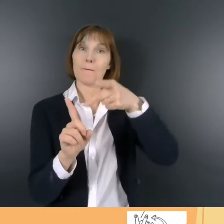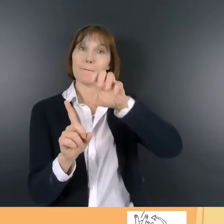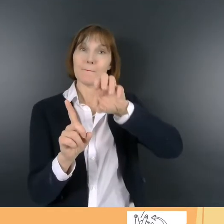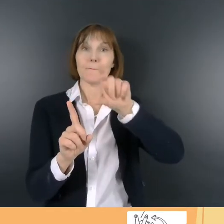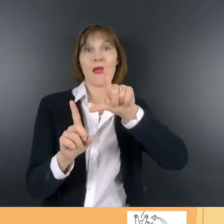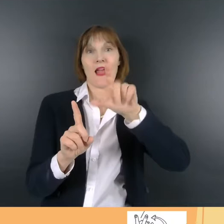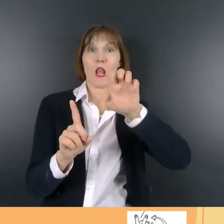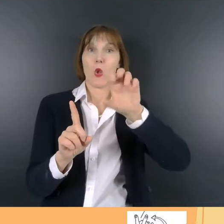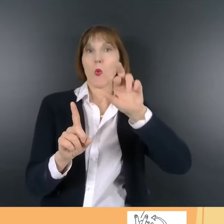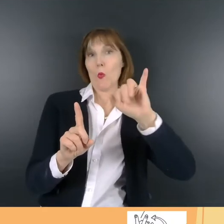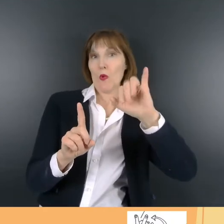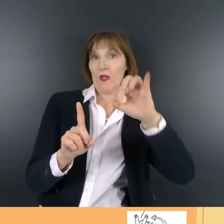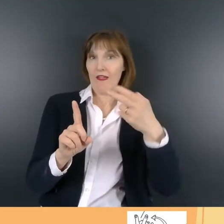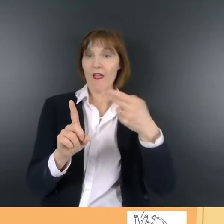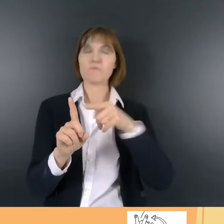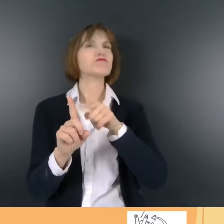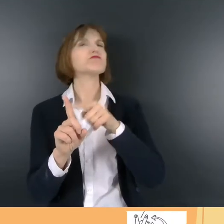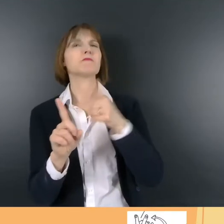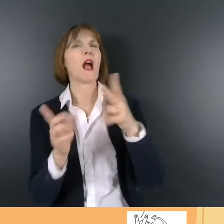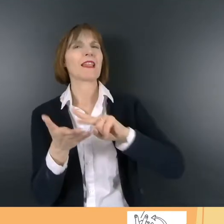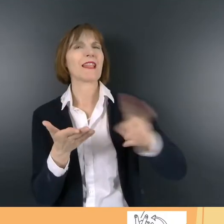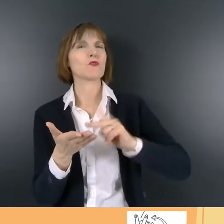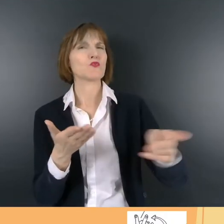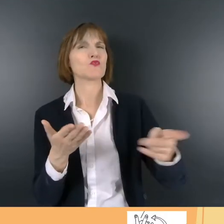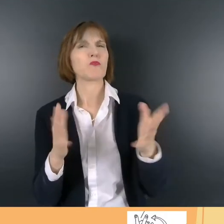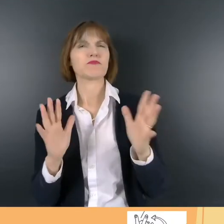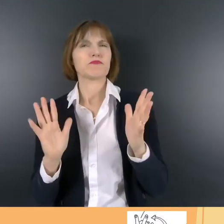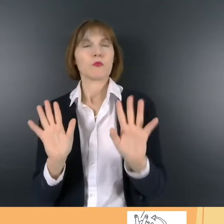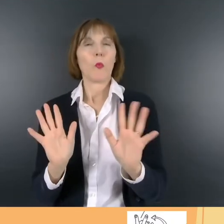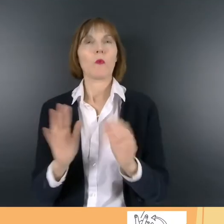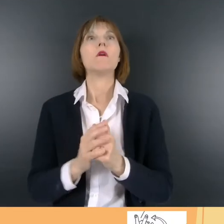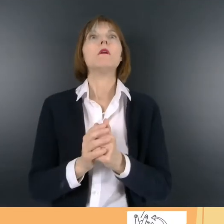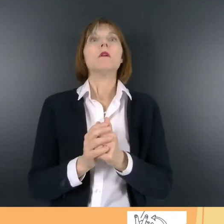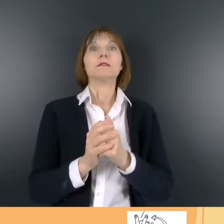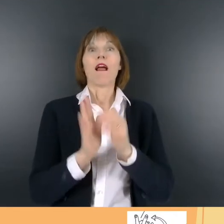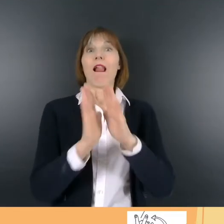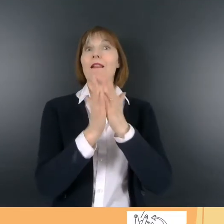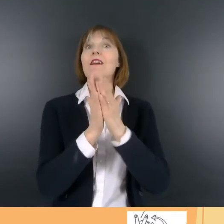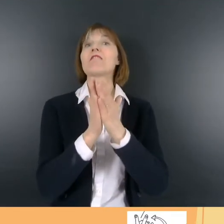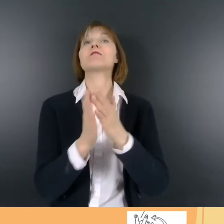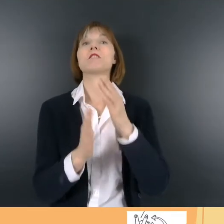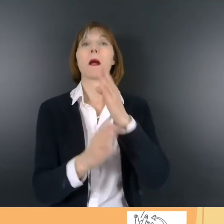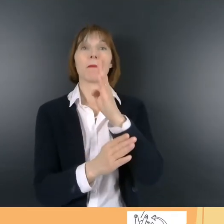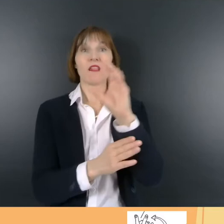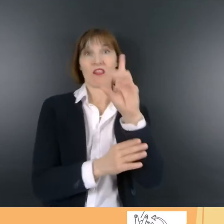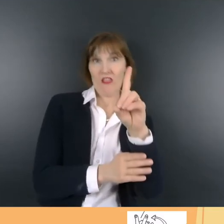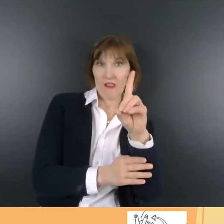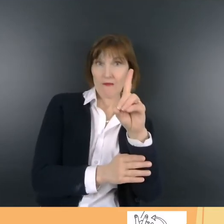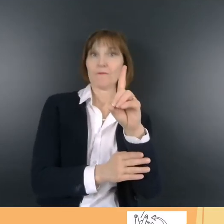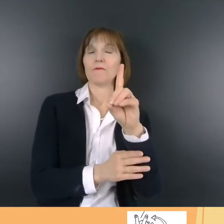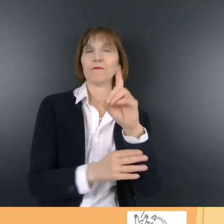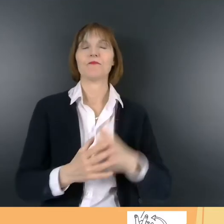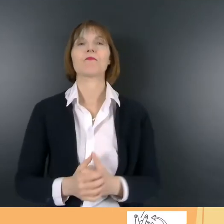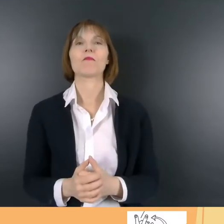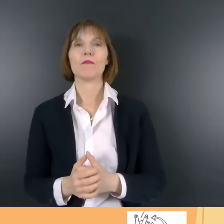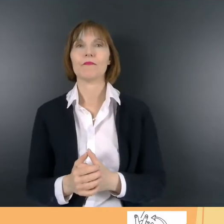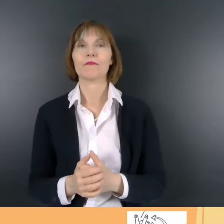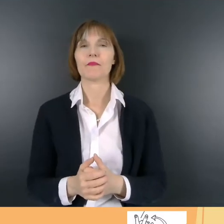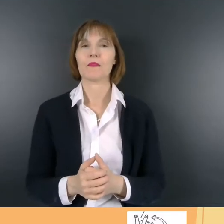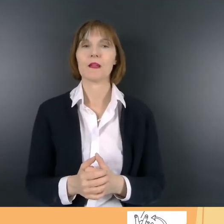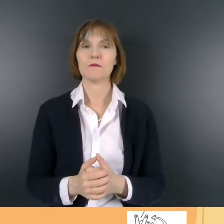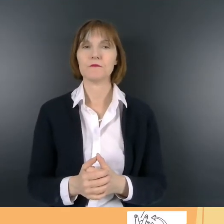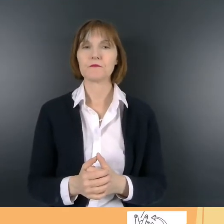la traduction, c'est vraiment la bande dessinée. Je vais cliquer dessus, ça va s'ouvrir. Voilà.